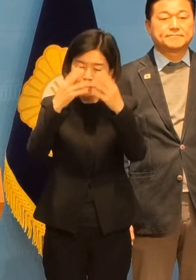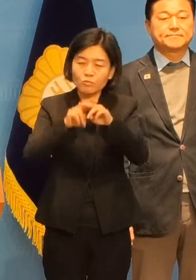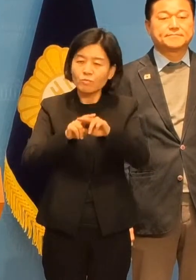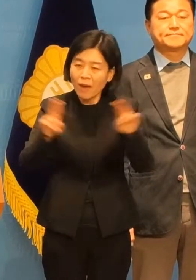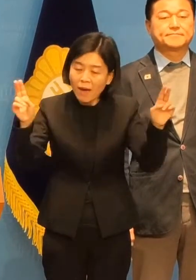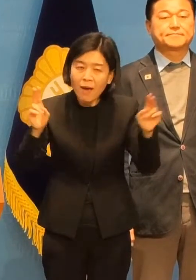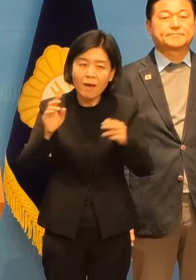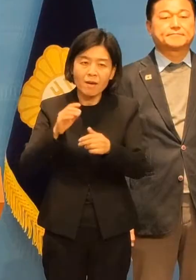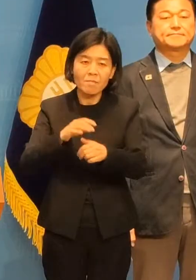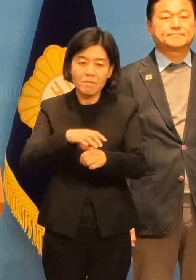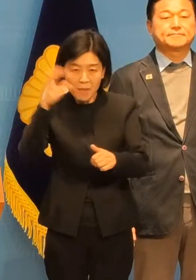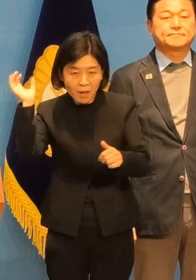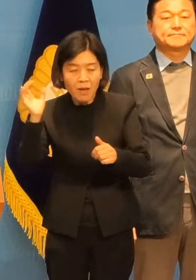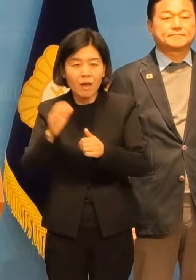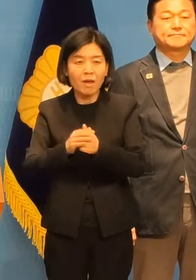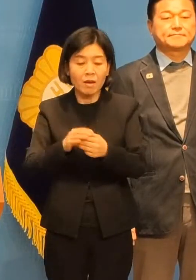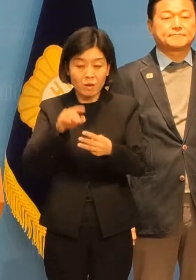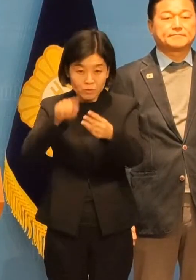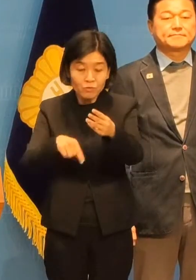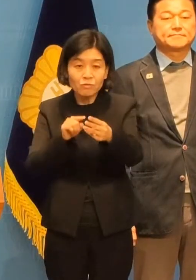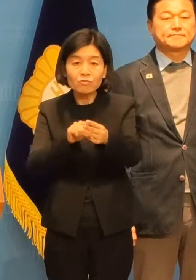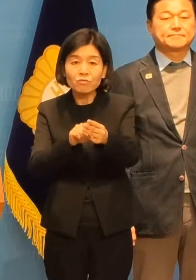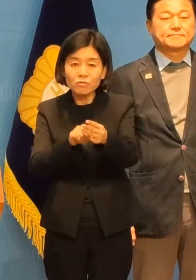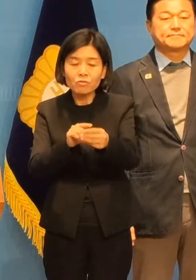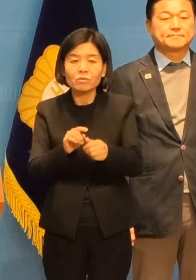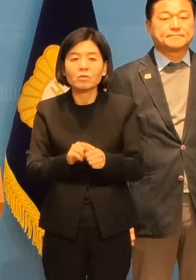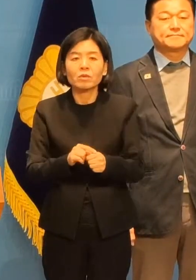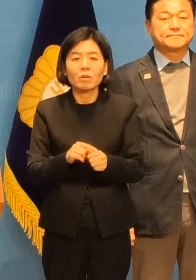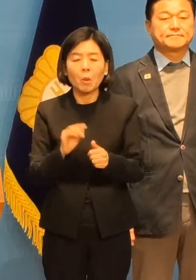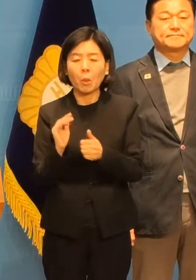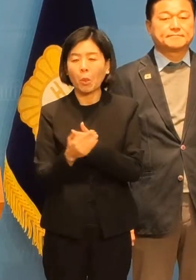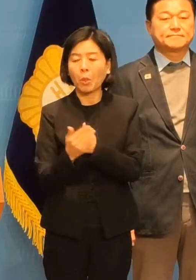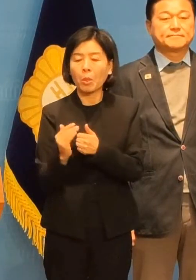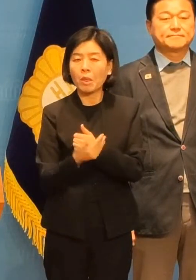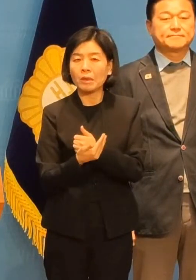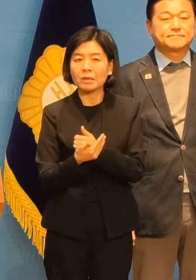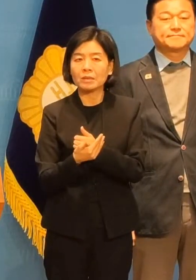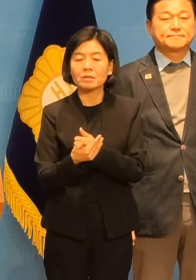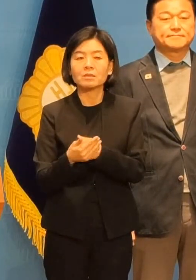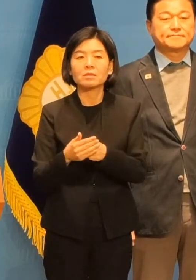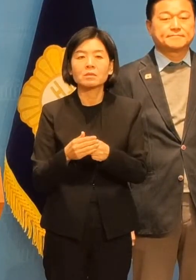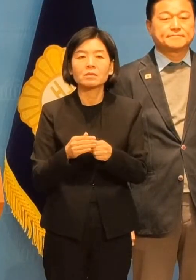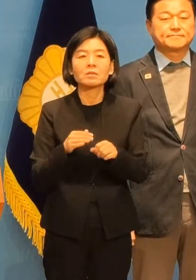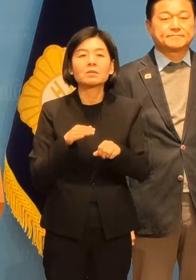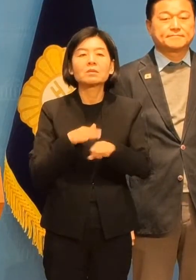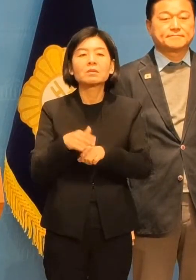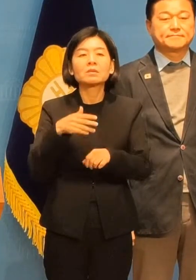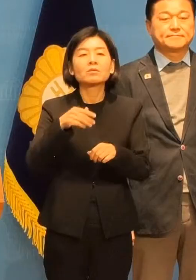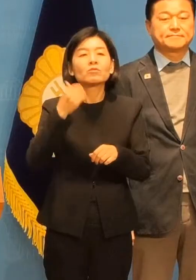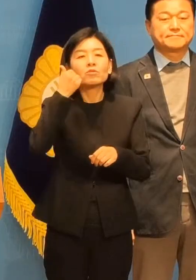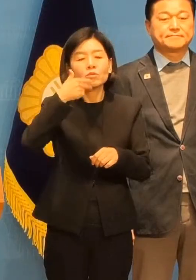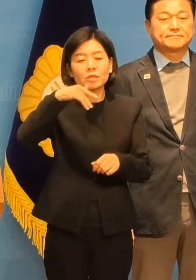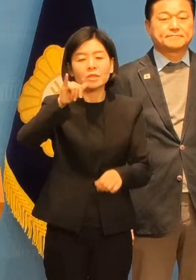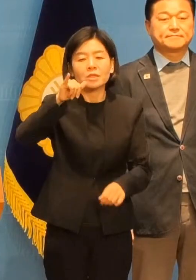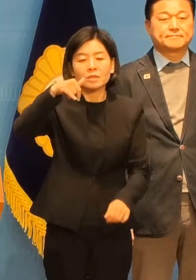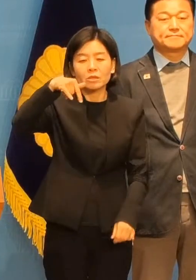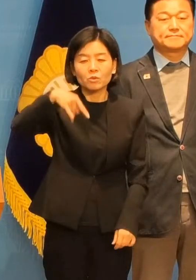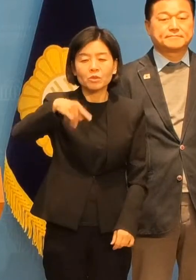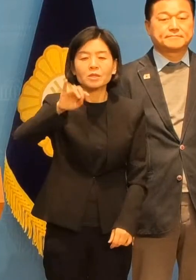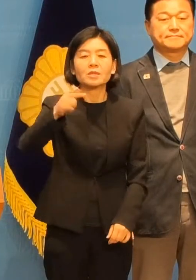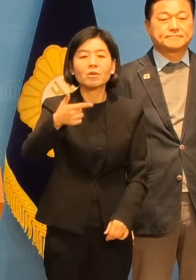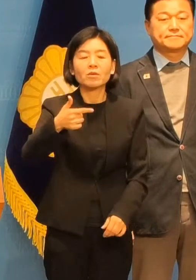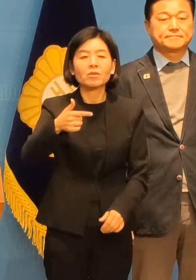대해서 내란 수괴 윤석열을 사실상 비호하는 그런 직위원 재판부의 행위를